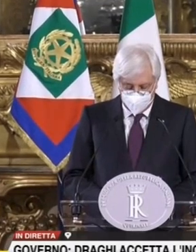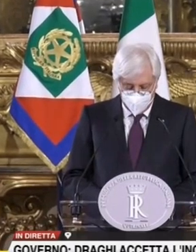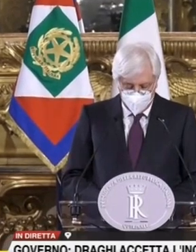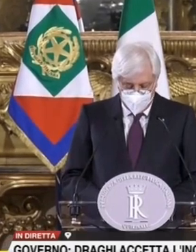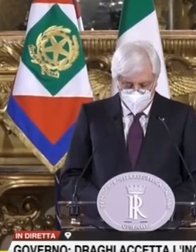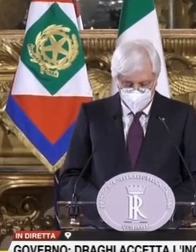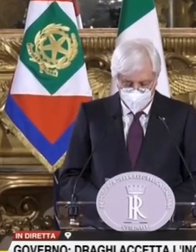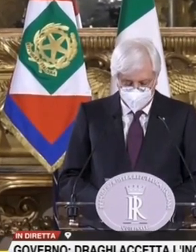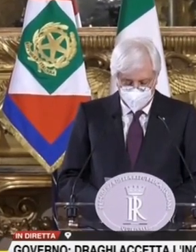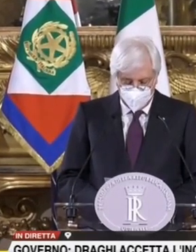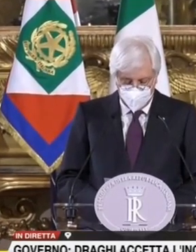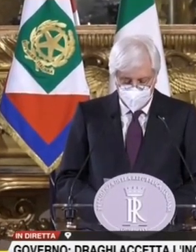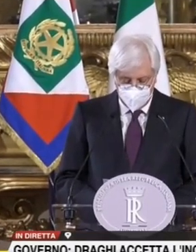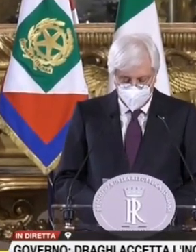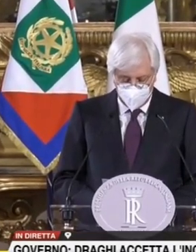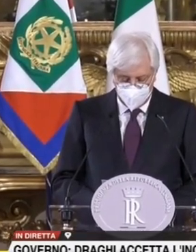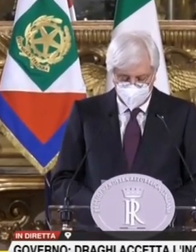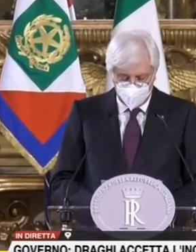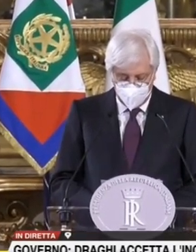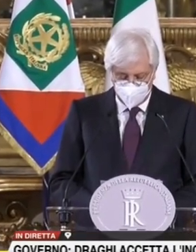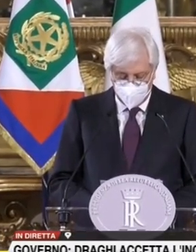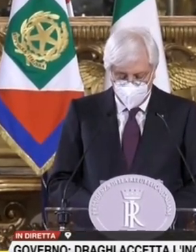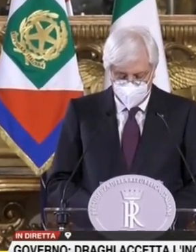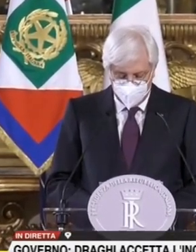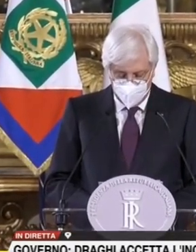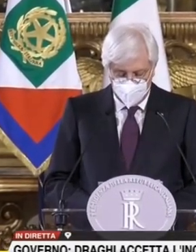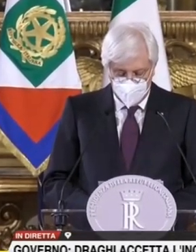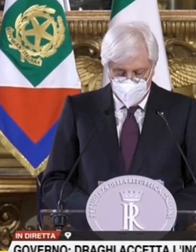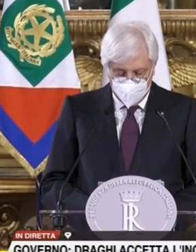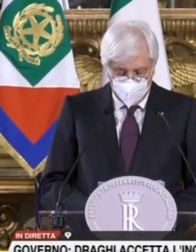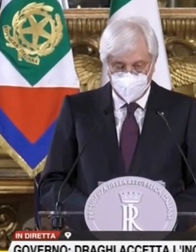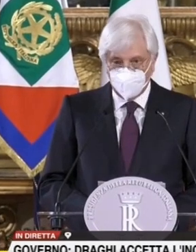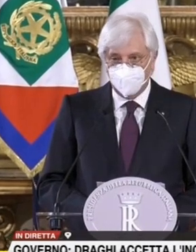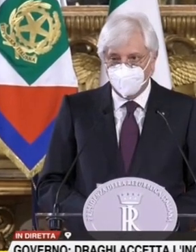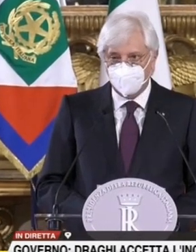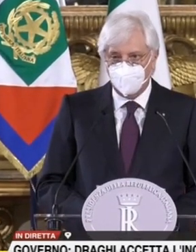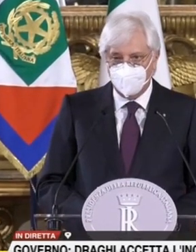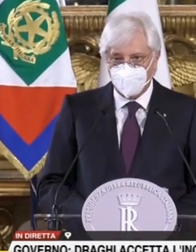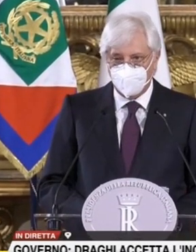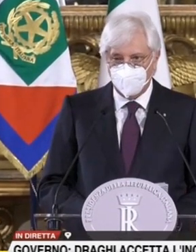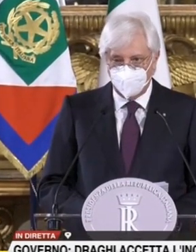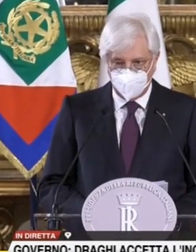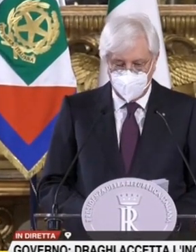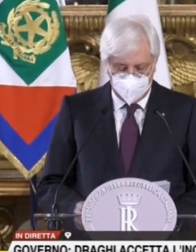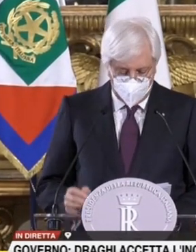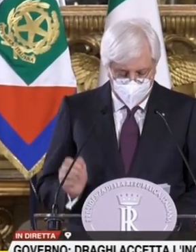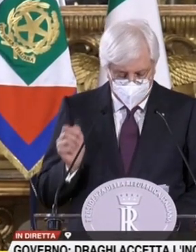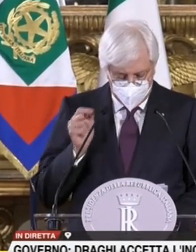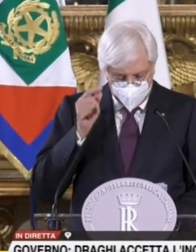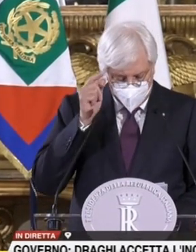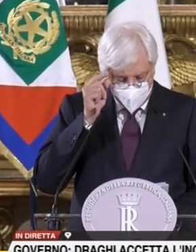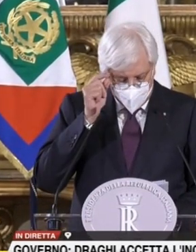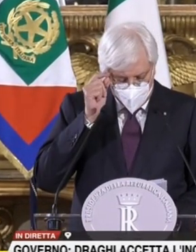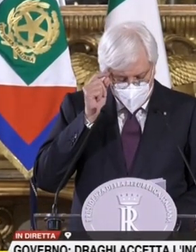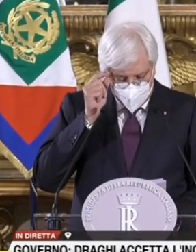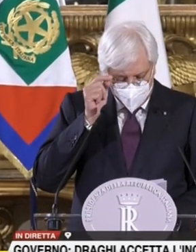la proposta del presidente Mattarella. Sentiamo ora le parole. Ho preferito l'incarico di formare il